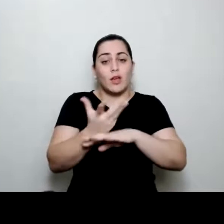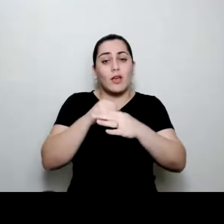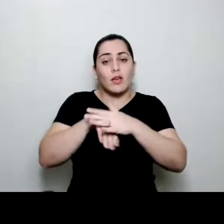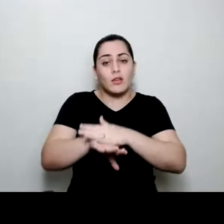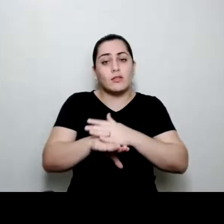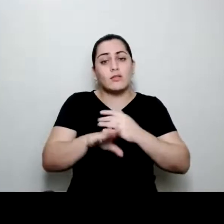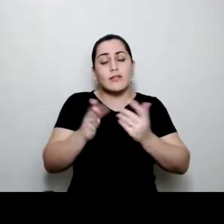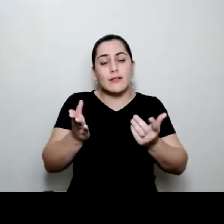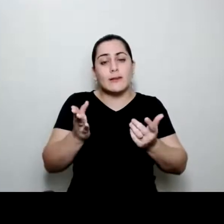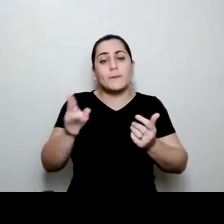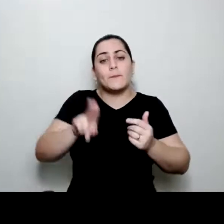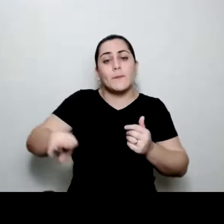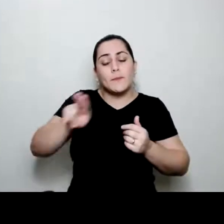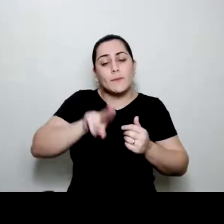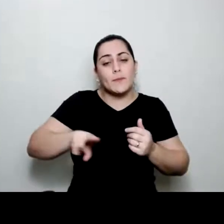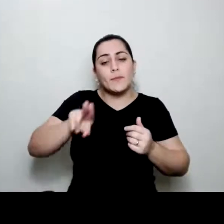um meio